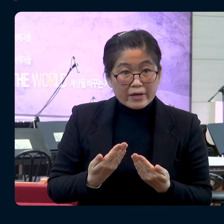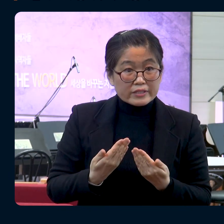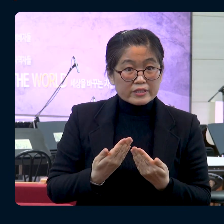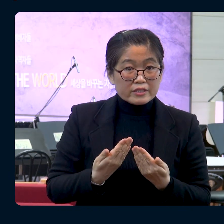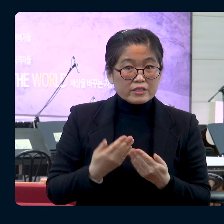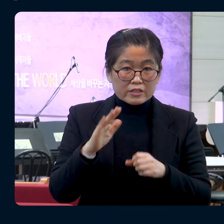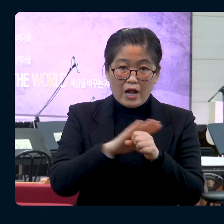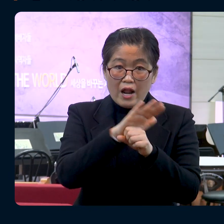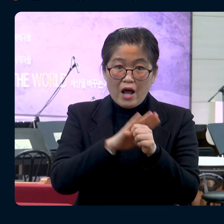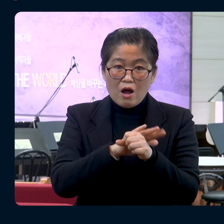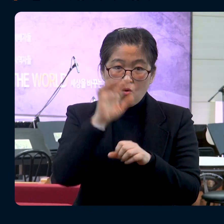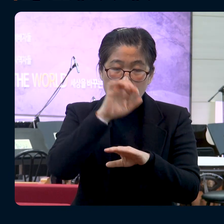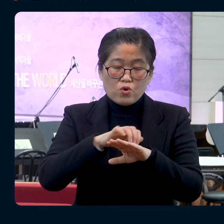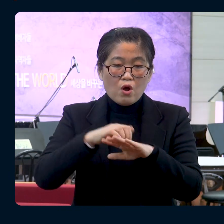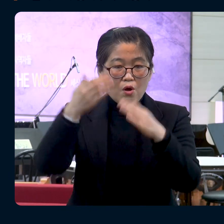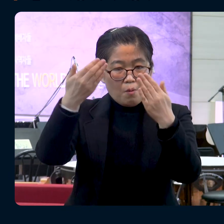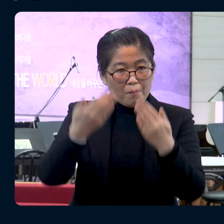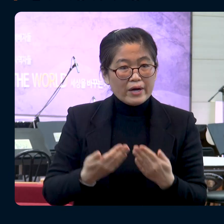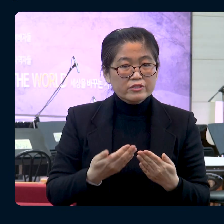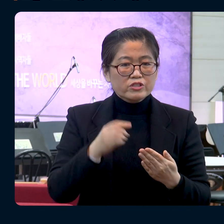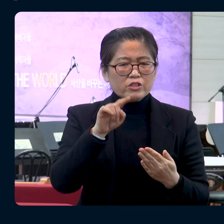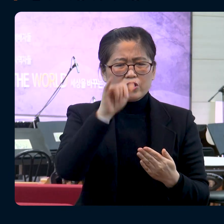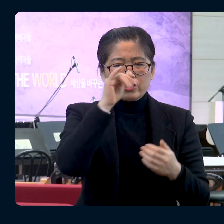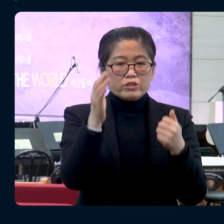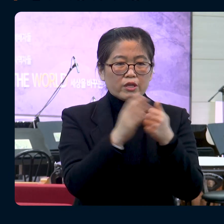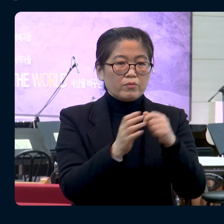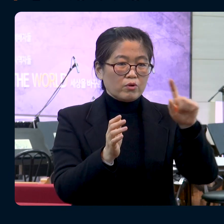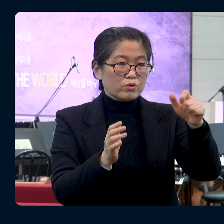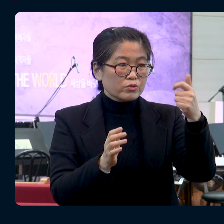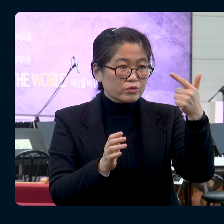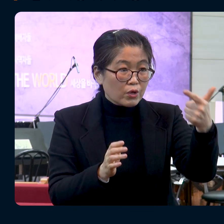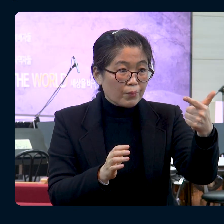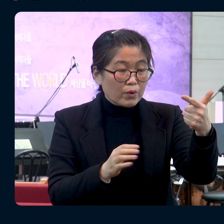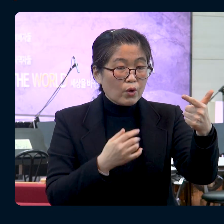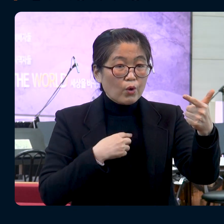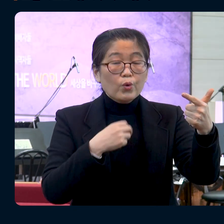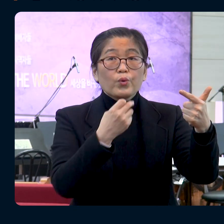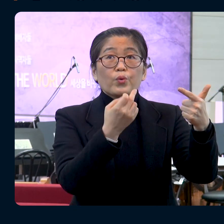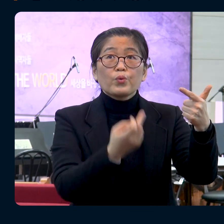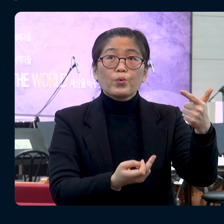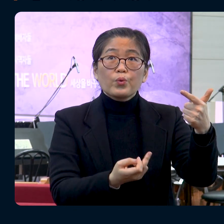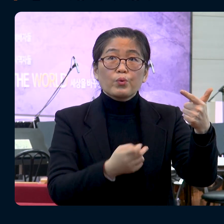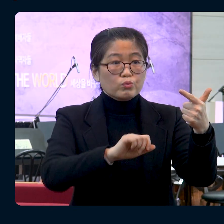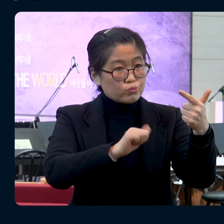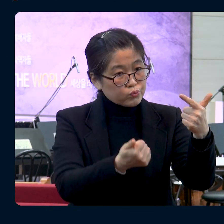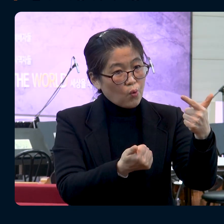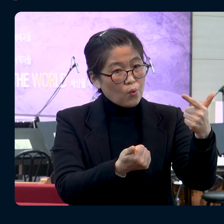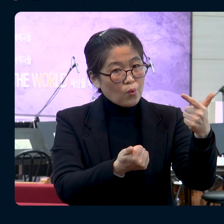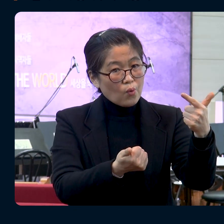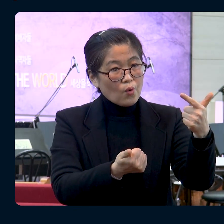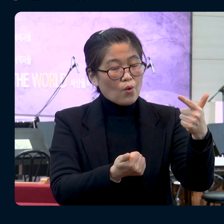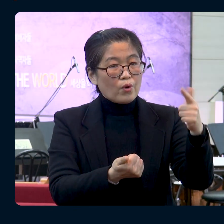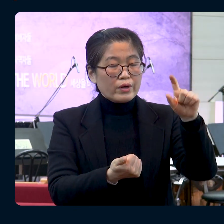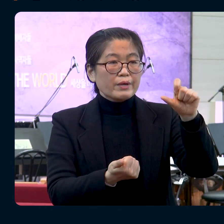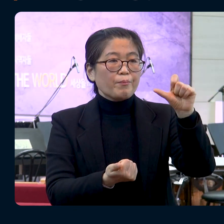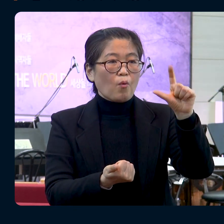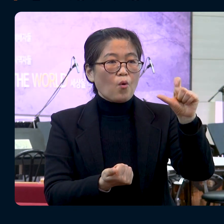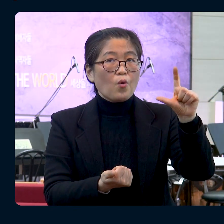있으니까, 훈련받은 복음이 있으니까 그 16명 중에서 자기 동생 헥토르는